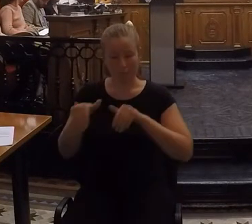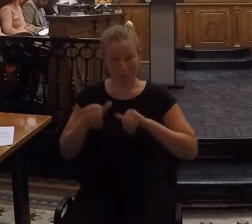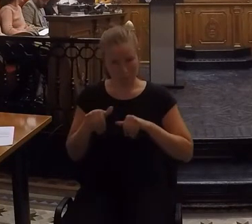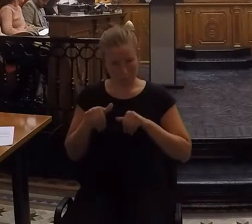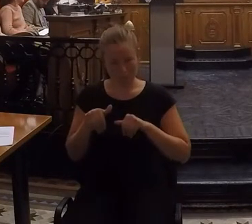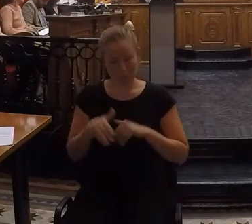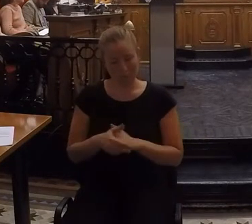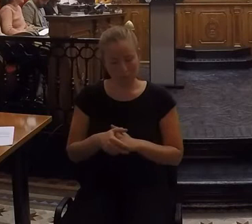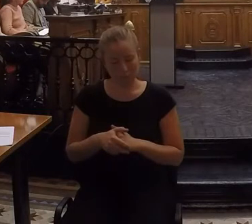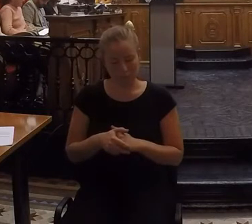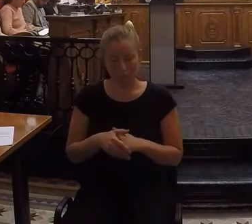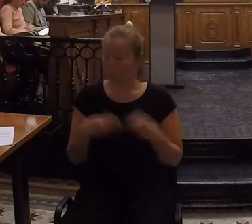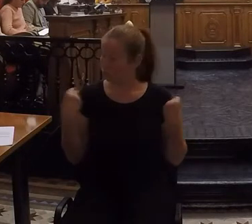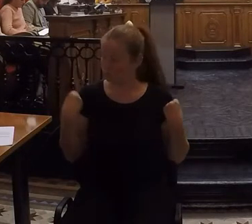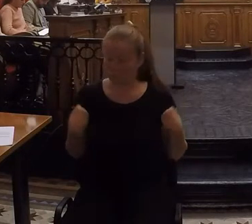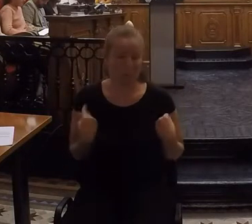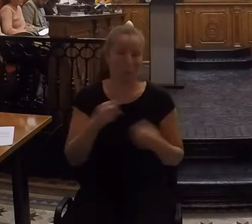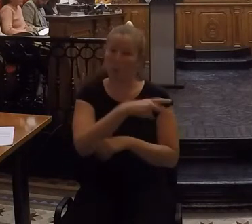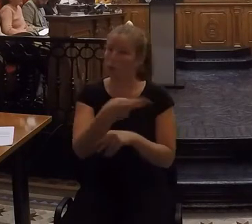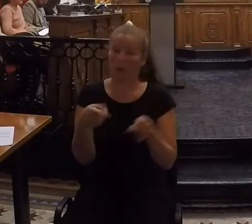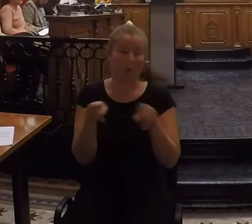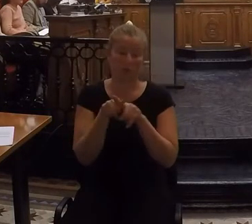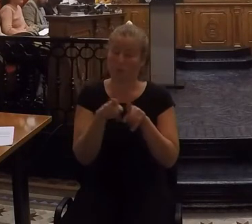¿Abstenciones? Con idéntico resultado